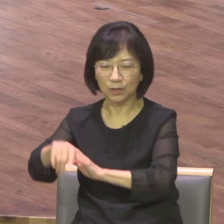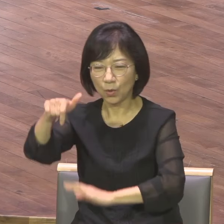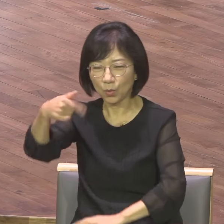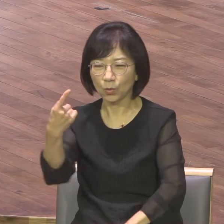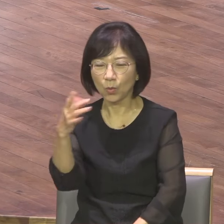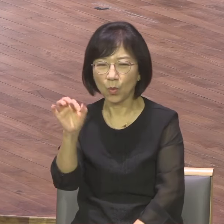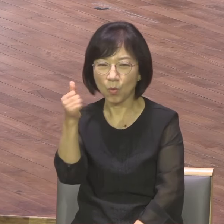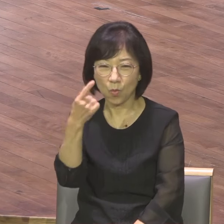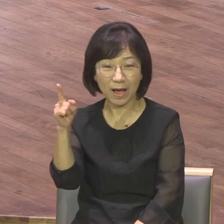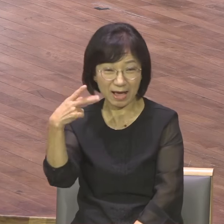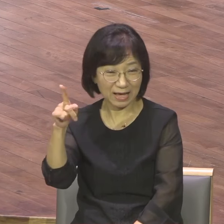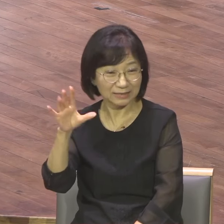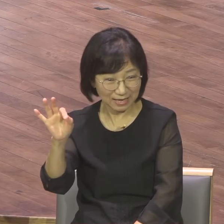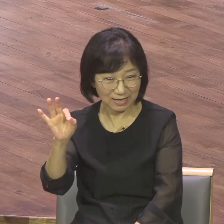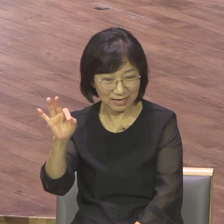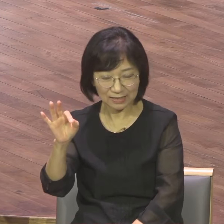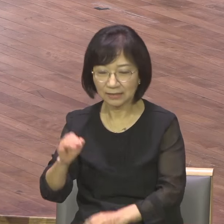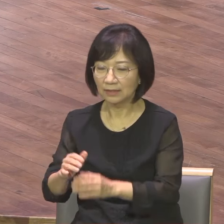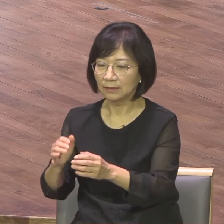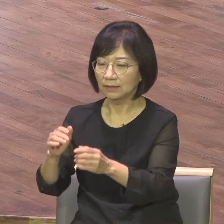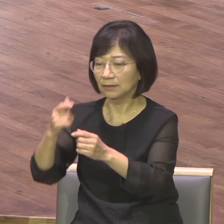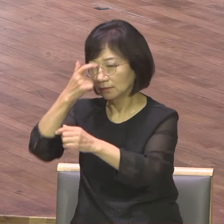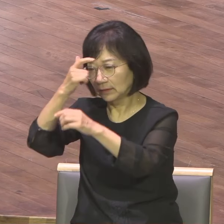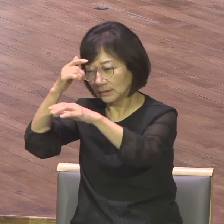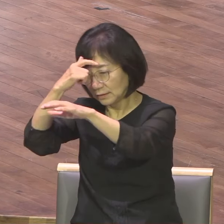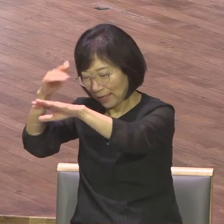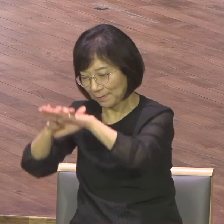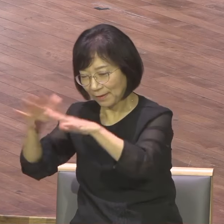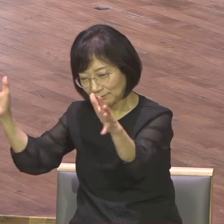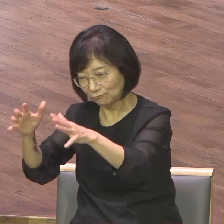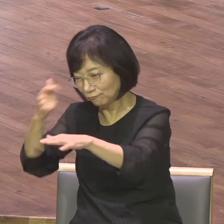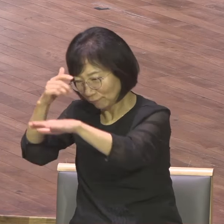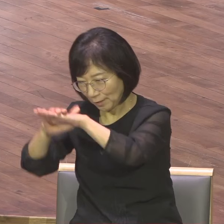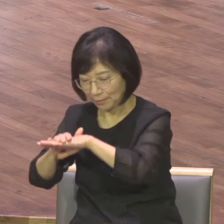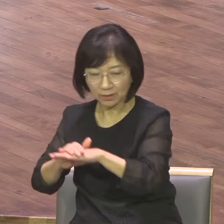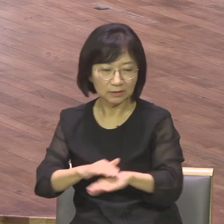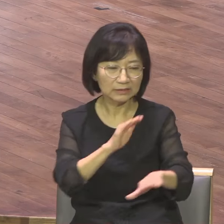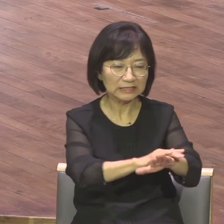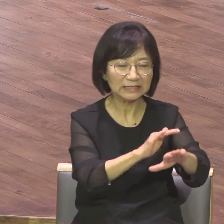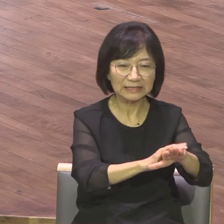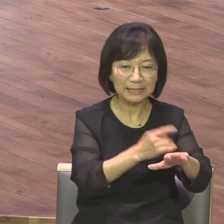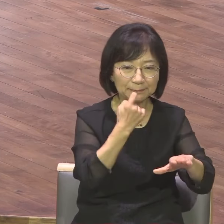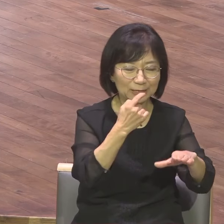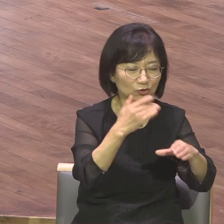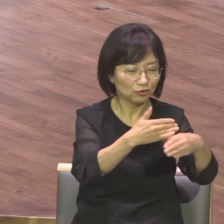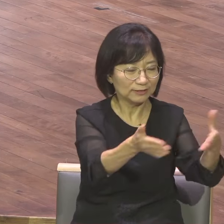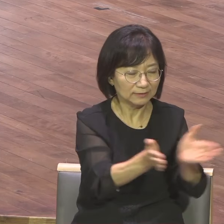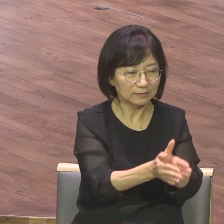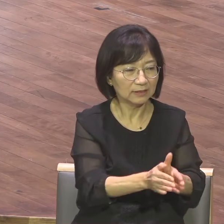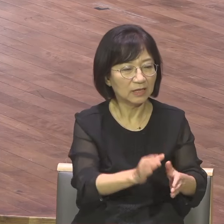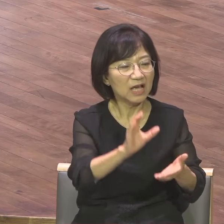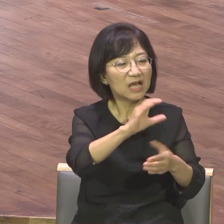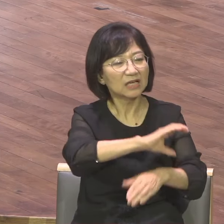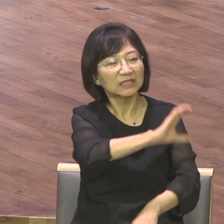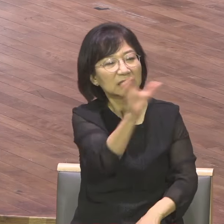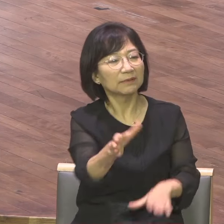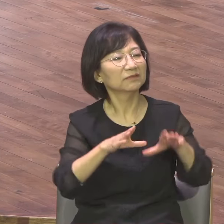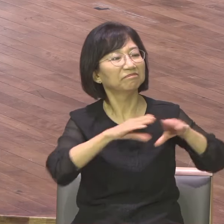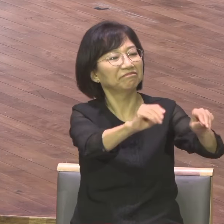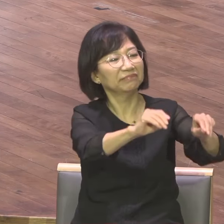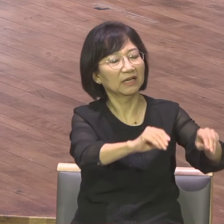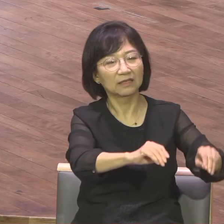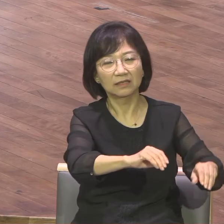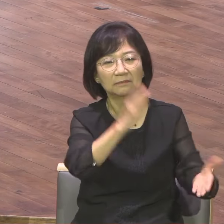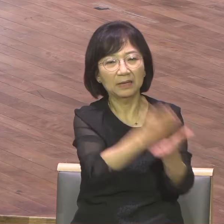예비해요. 그 민주당이 잡으면 크리스마스 다 없애버려. 이 지금 이런 이런 싸움이란 말이에요 지금.